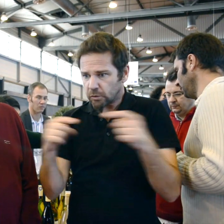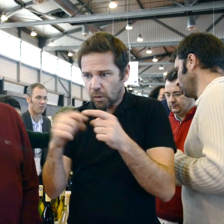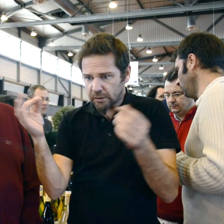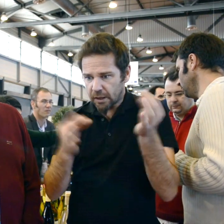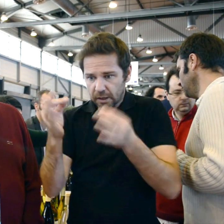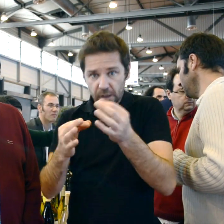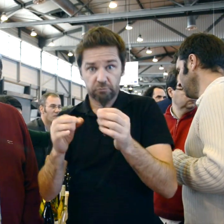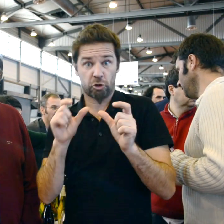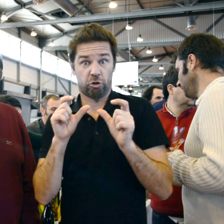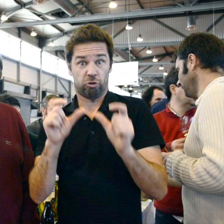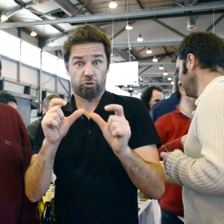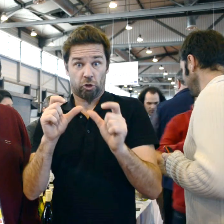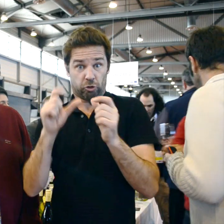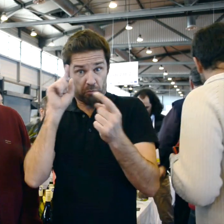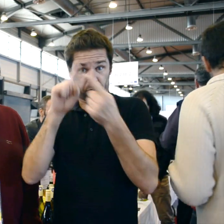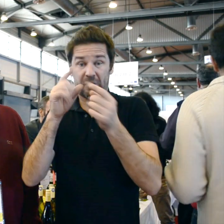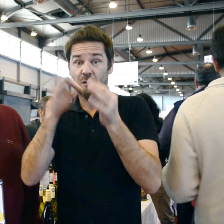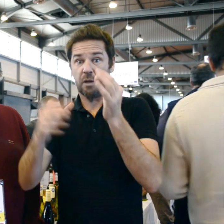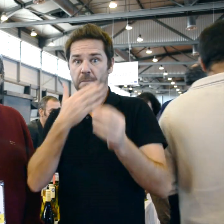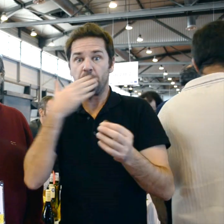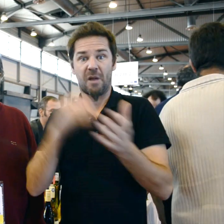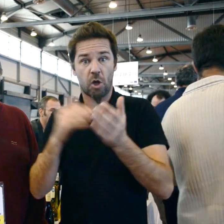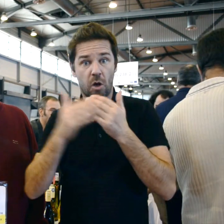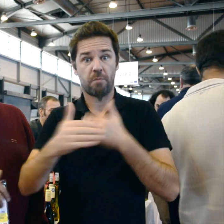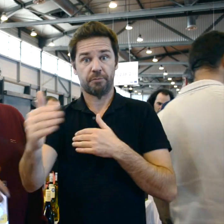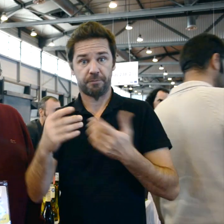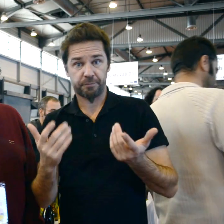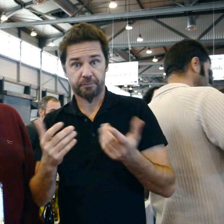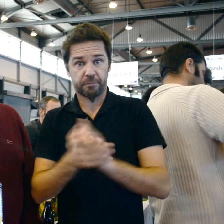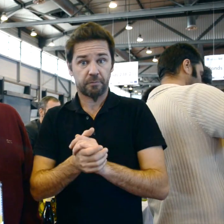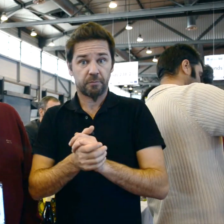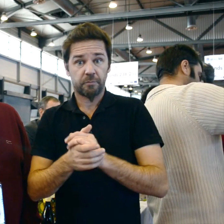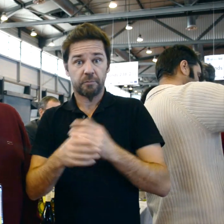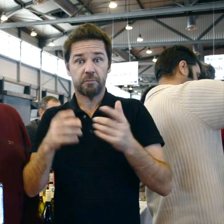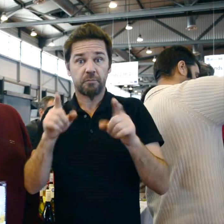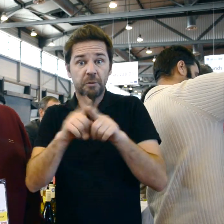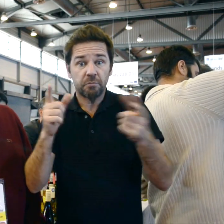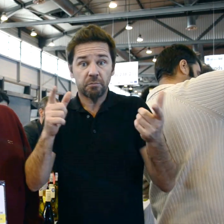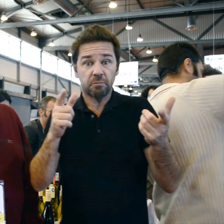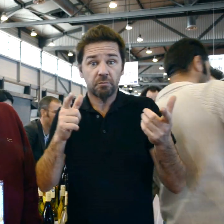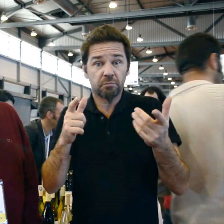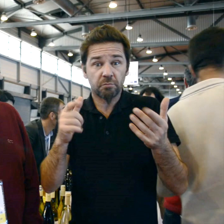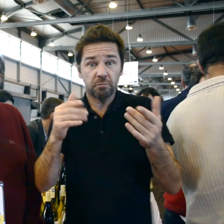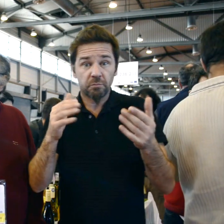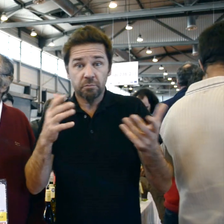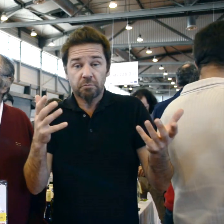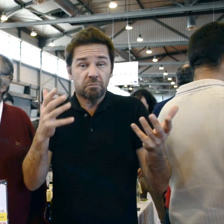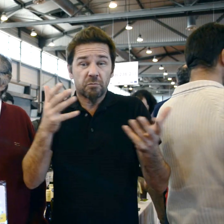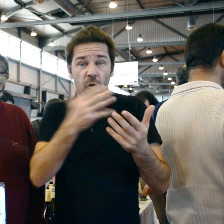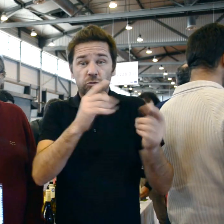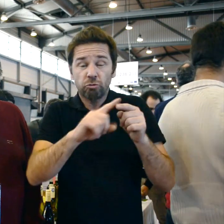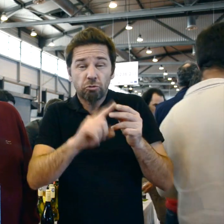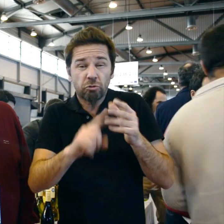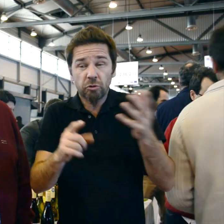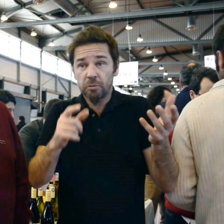on a de chances d'obtenir des résultats. C'est un peu comme le loto. Si vous prenez 100 billets, vous avez davantage, théoriquement, plus de